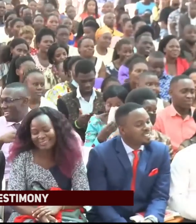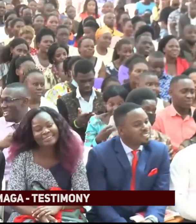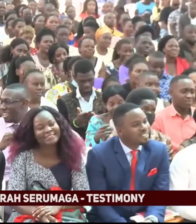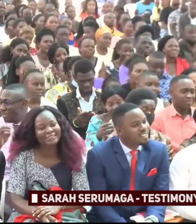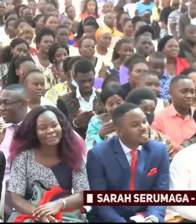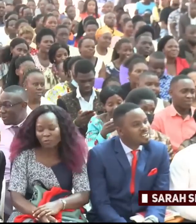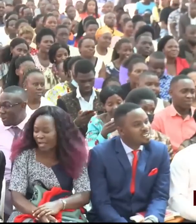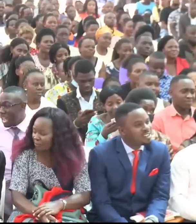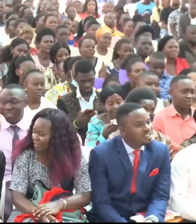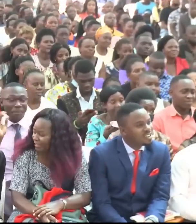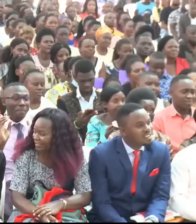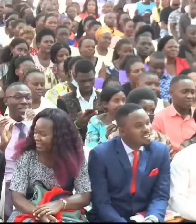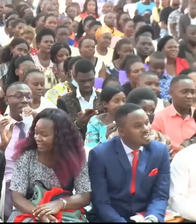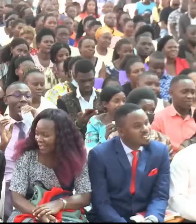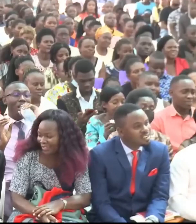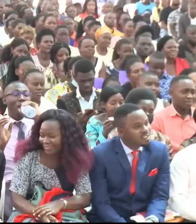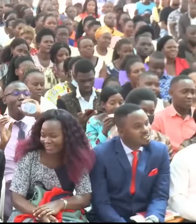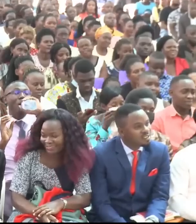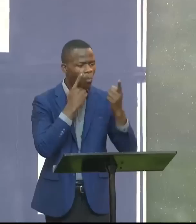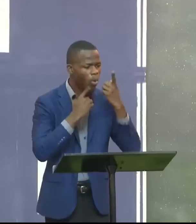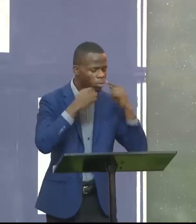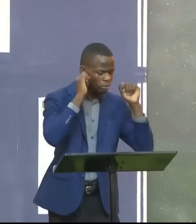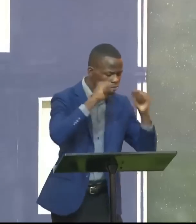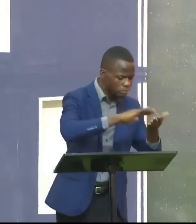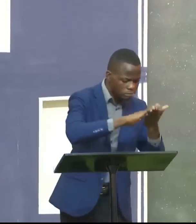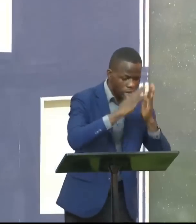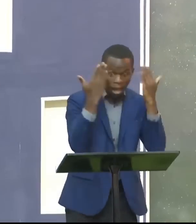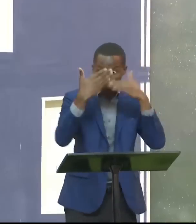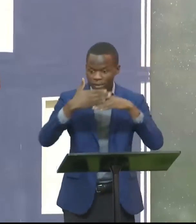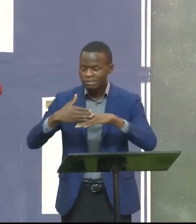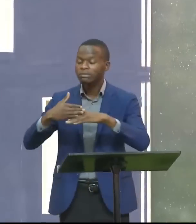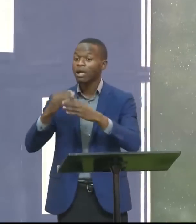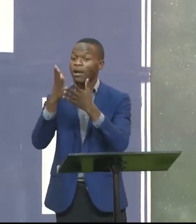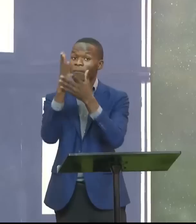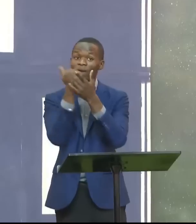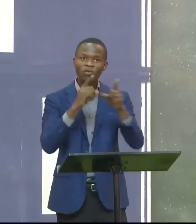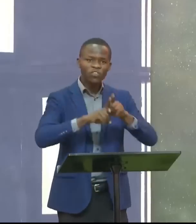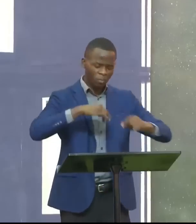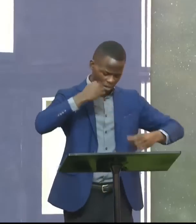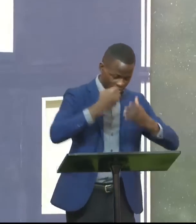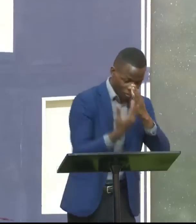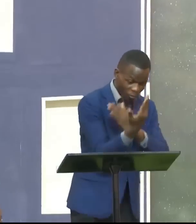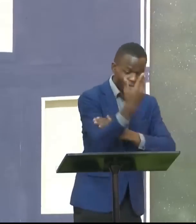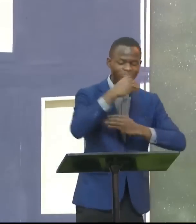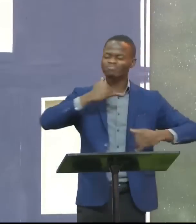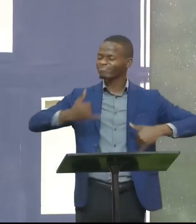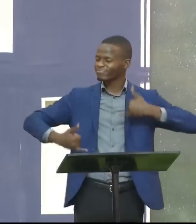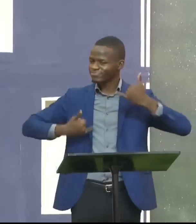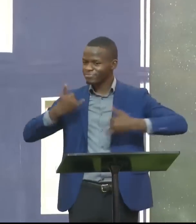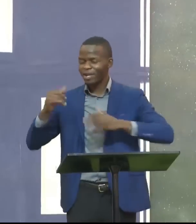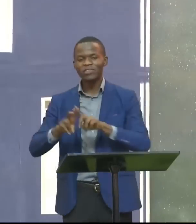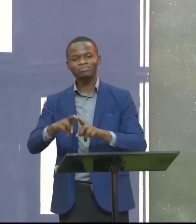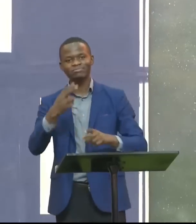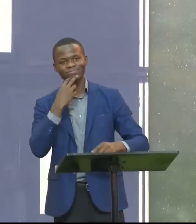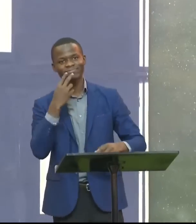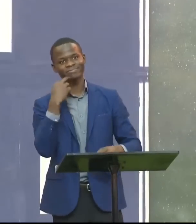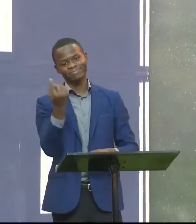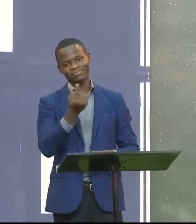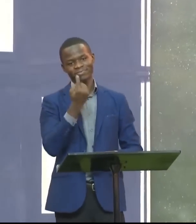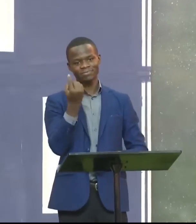Gwatasomangako ekyawandiikibwa nti amaziga gasobola okubeerawo ekiro, naye ate bwe bukya ne wabeerawo essanyu.